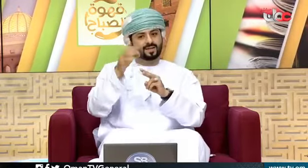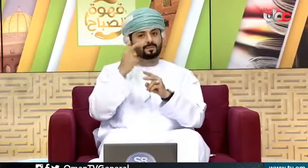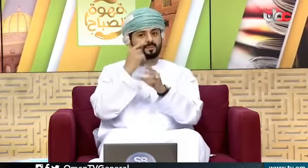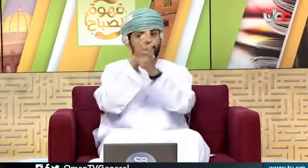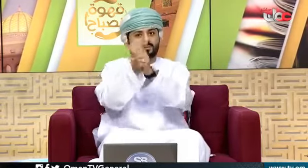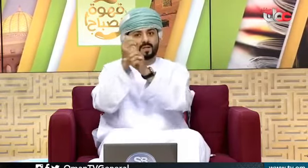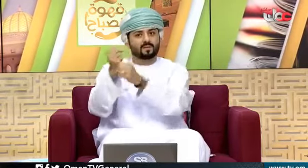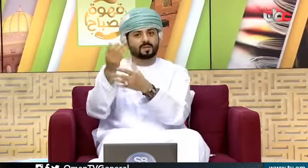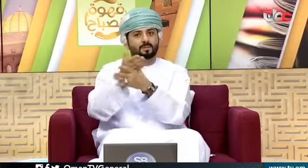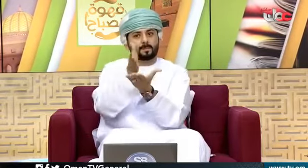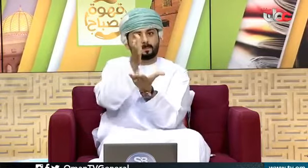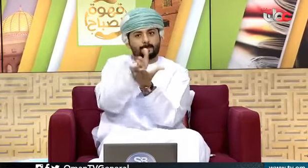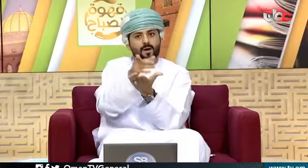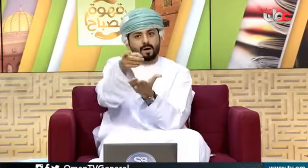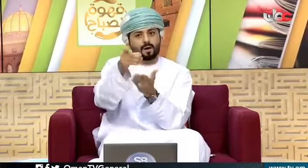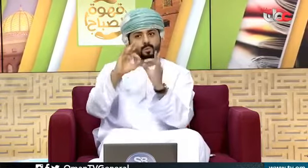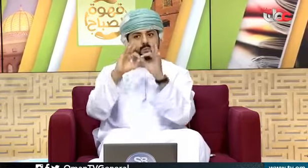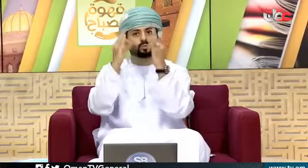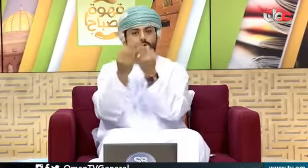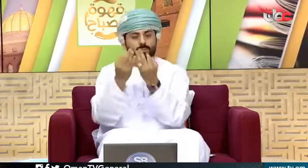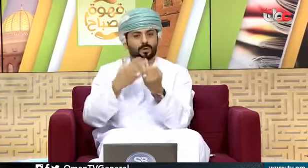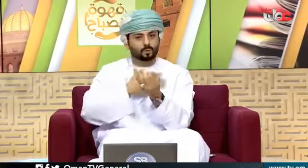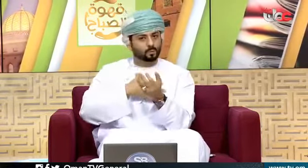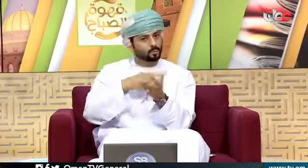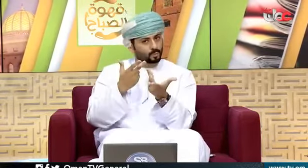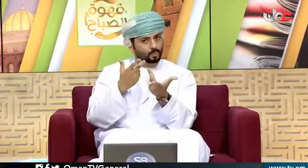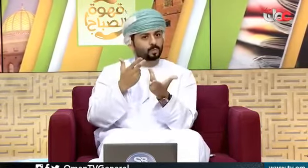كيف هل هناك اختلاف، هل هناك أيضا